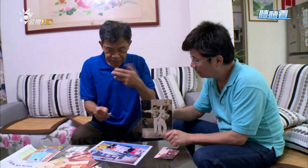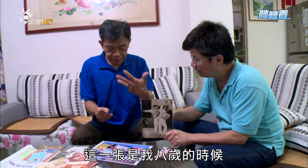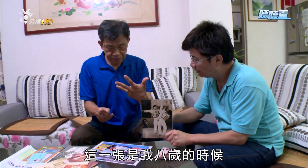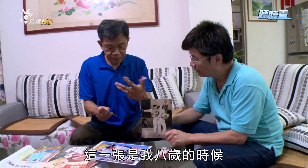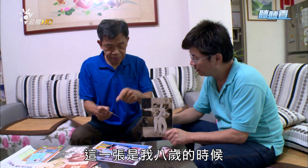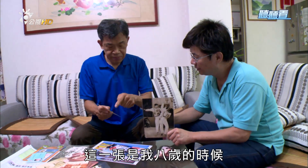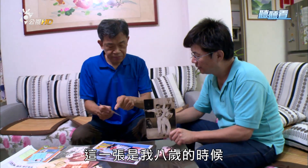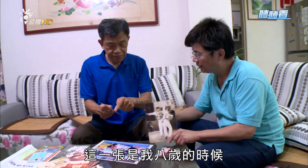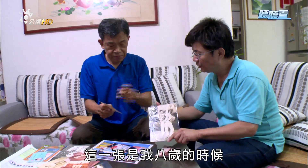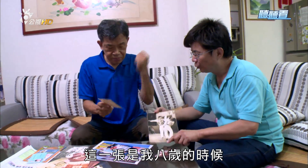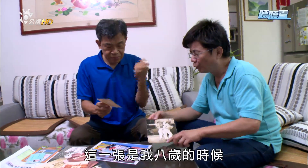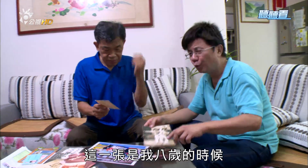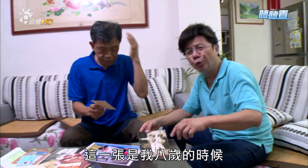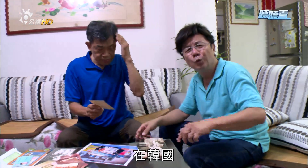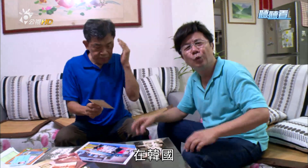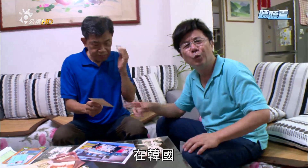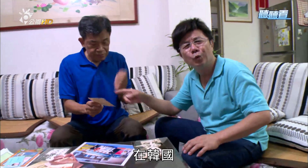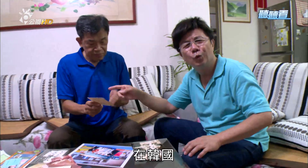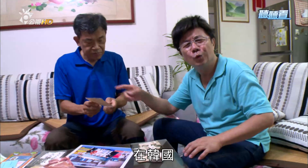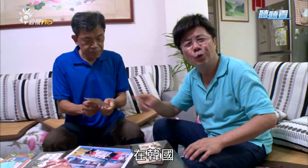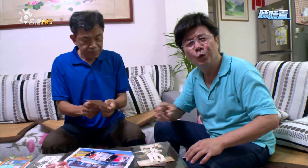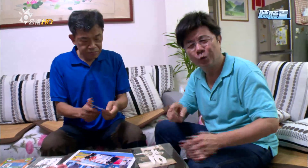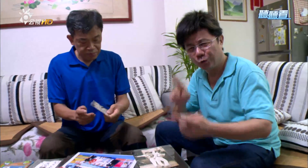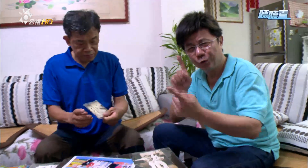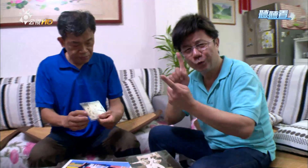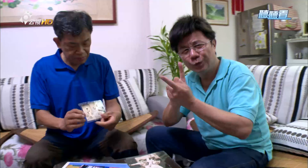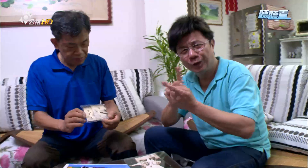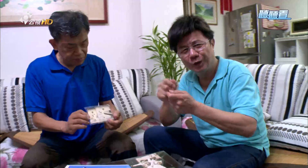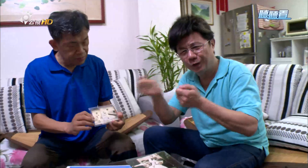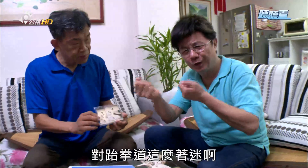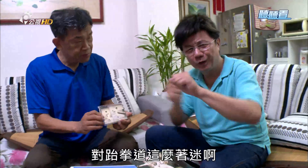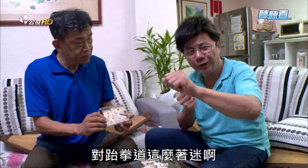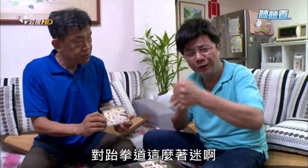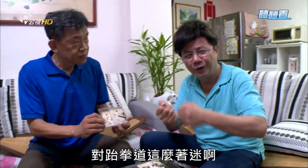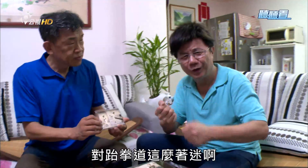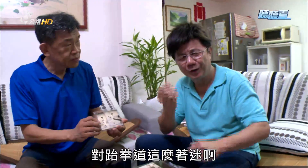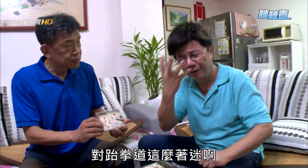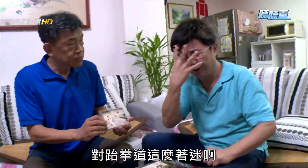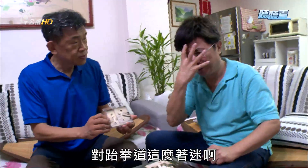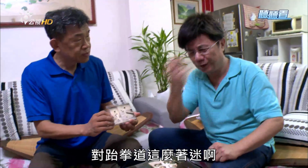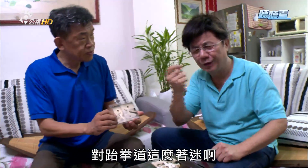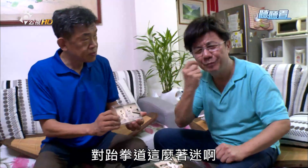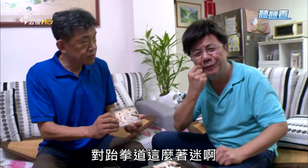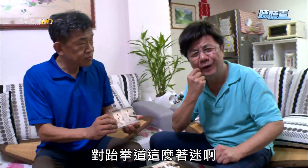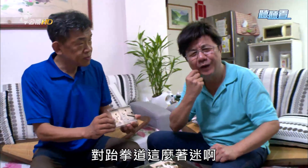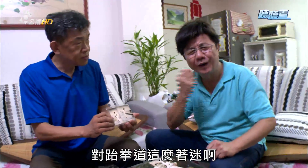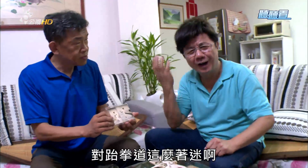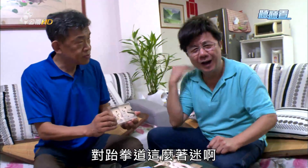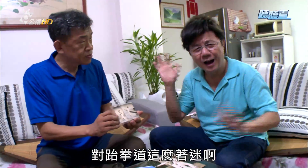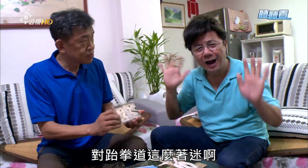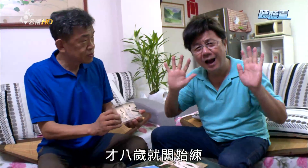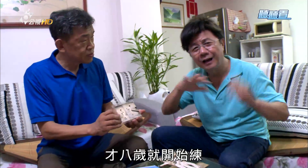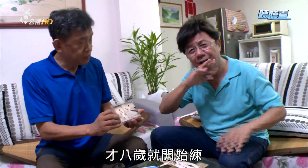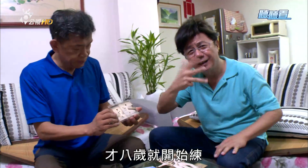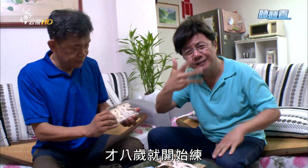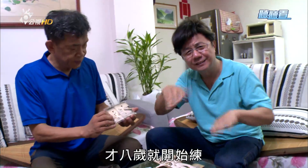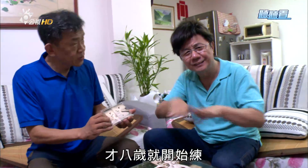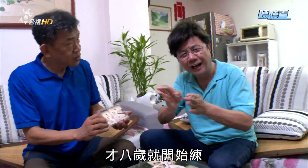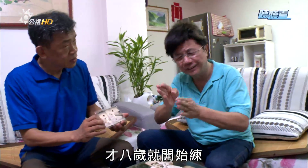这张啊是我8岁的时候在韩国，哇，对跆拳道这么着迷啊。才8岁就开